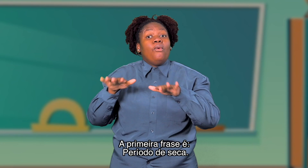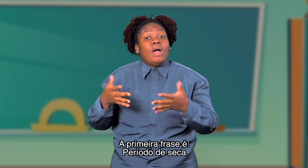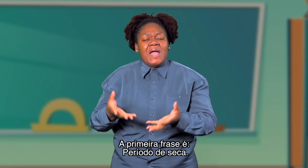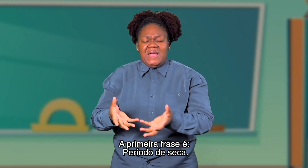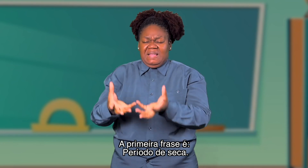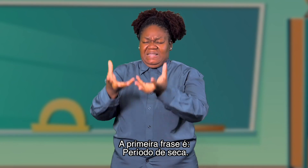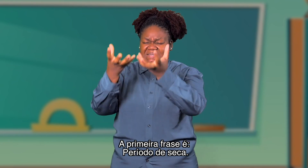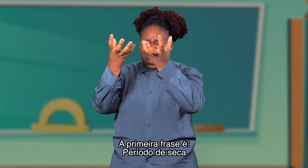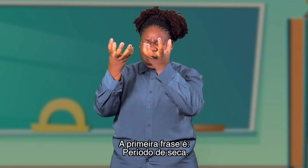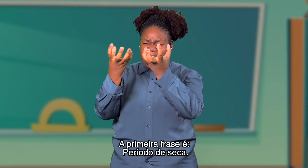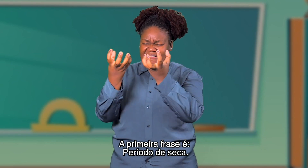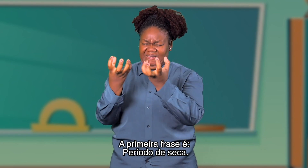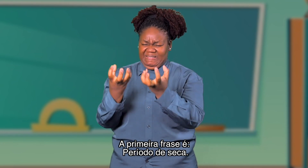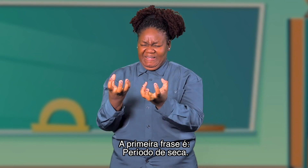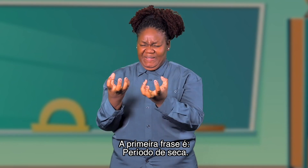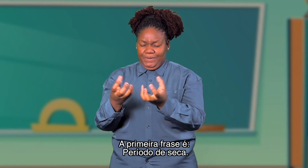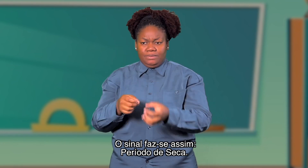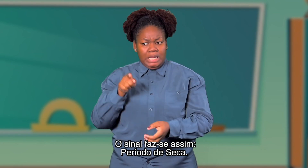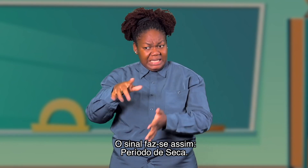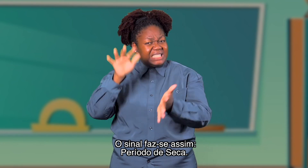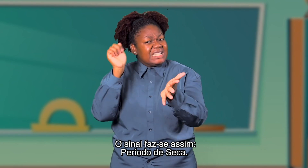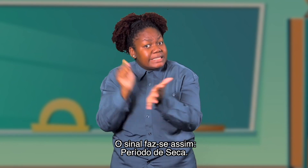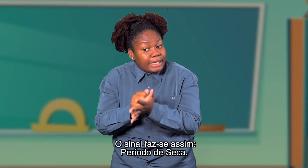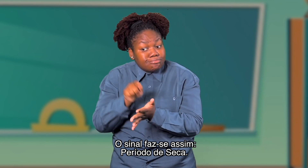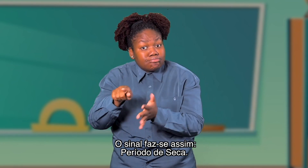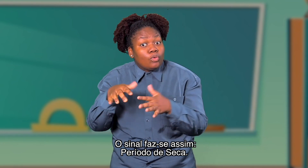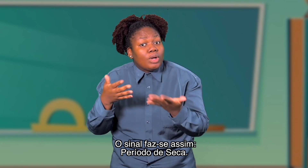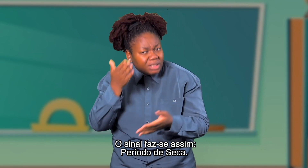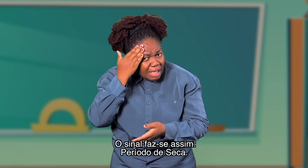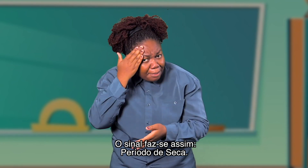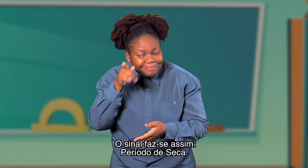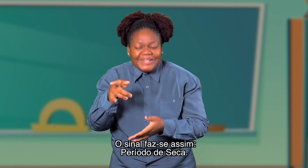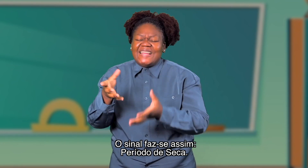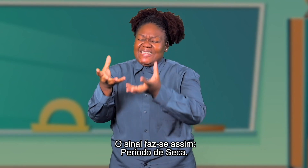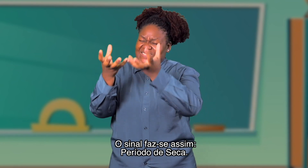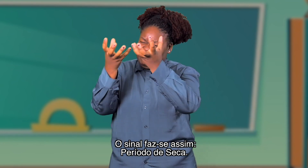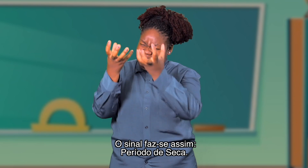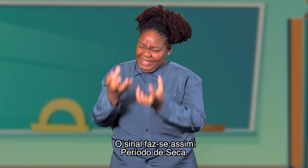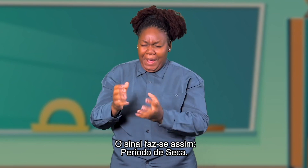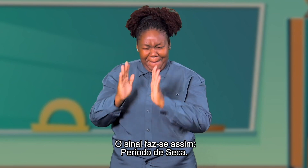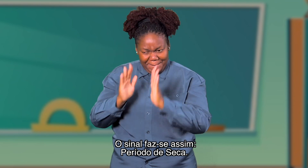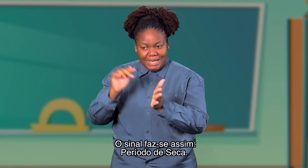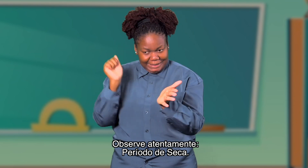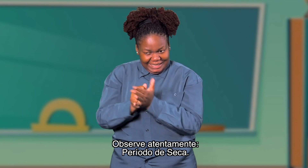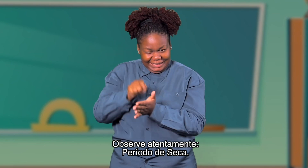é período de seca. O sinal faz-se assim: período de seca.